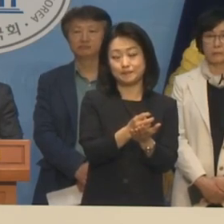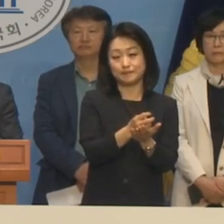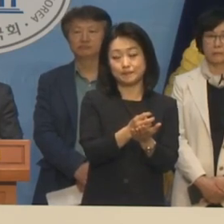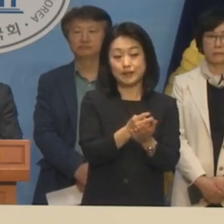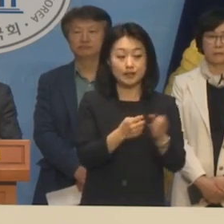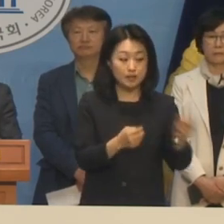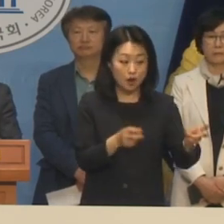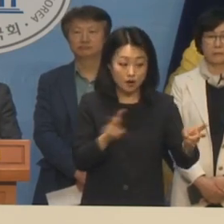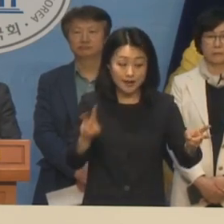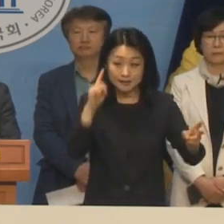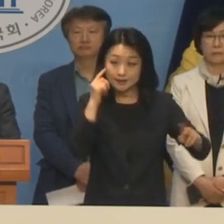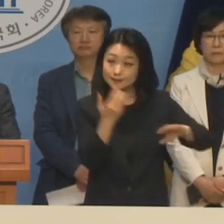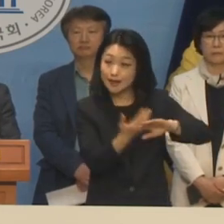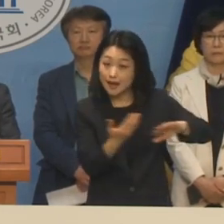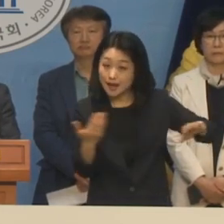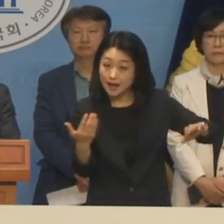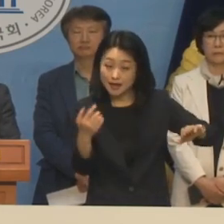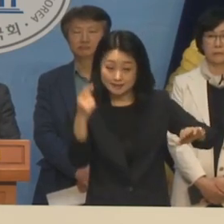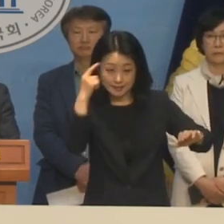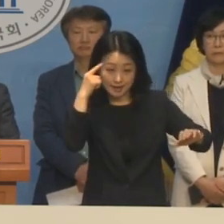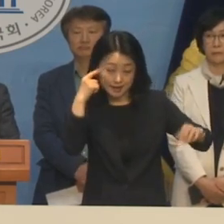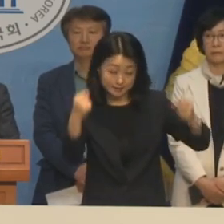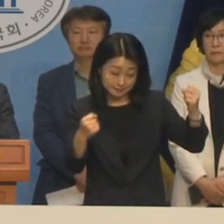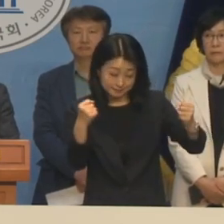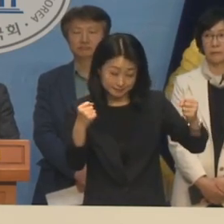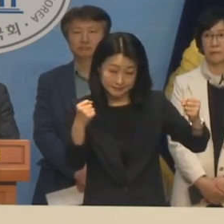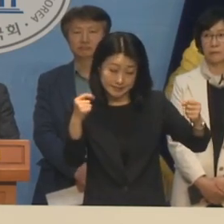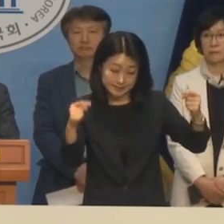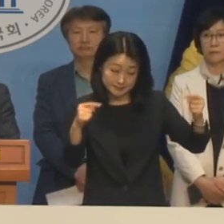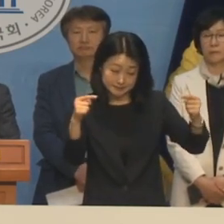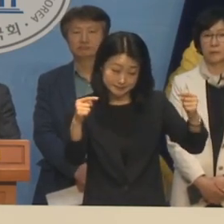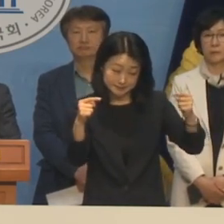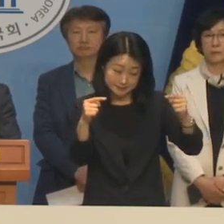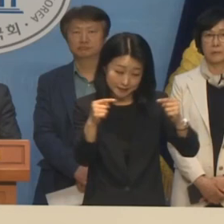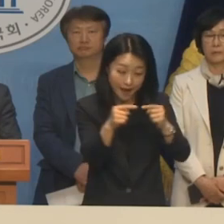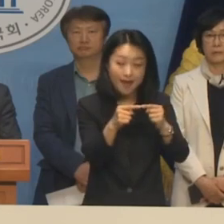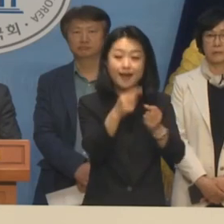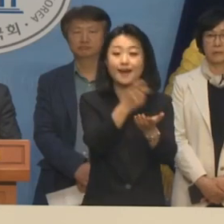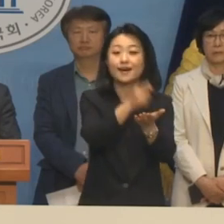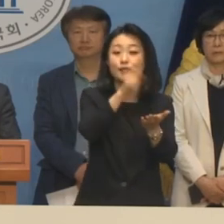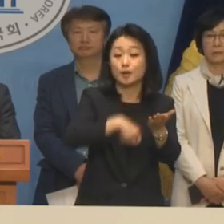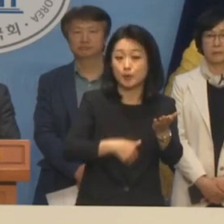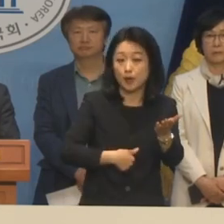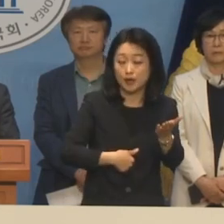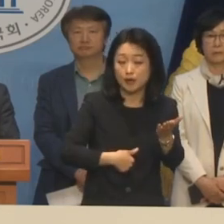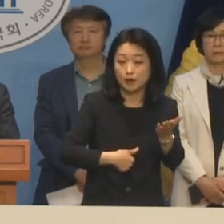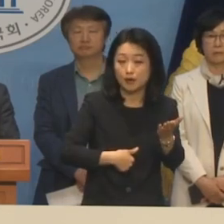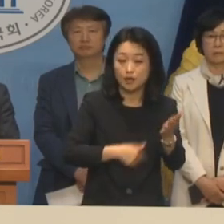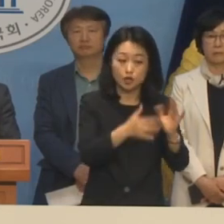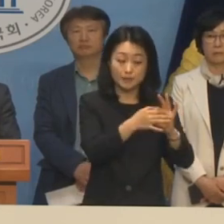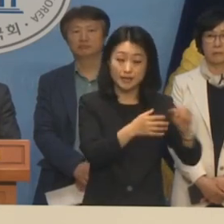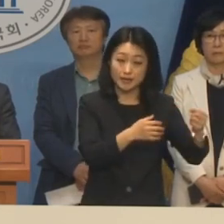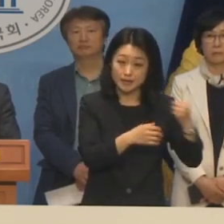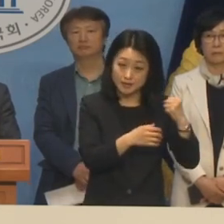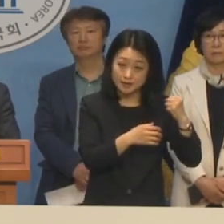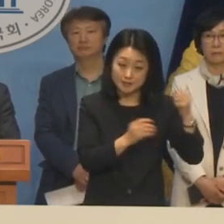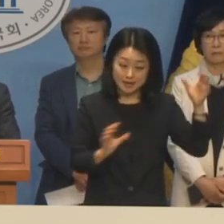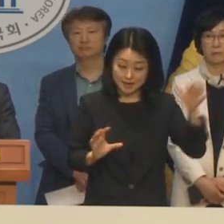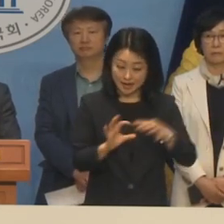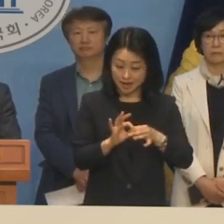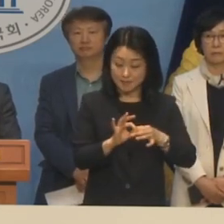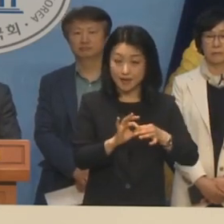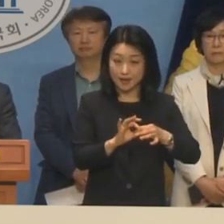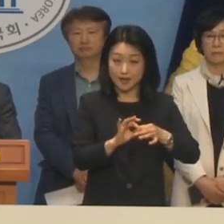여야 간의 의견이 있으면 의견을 조정해서 통과시켜야 하지 않습니까? 국민의힘이 가맹점주